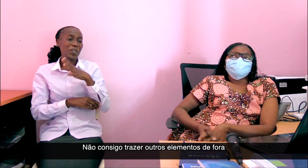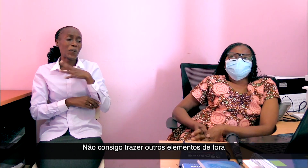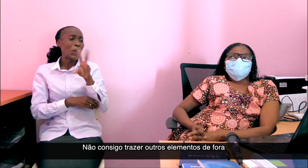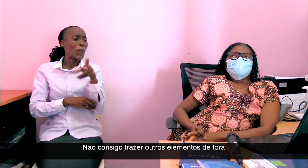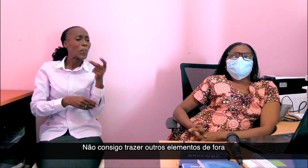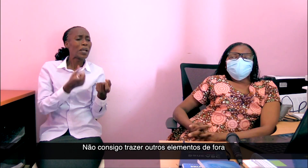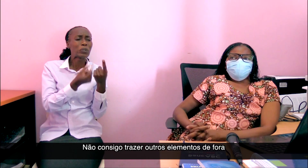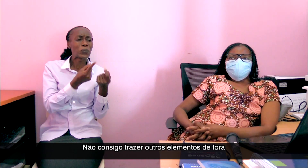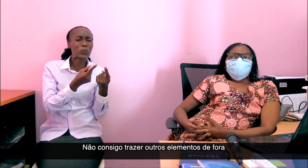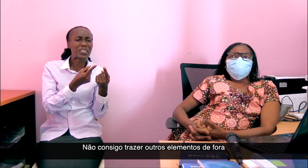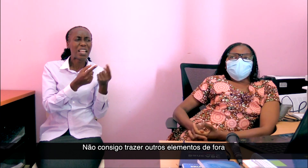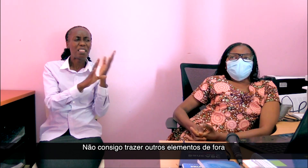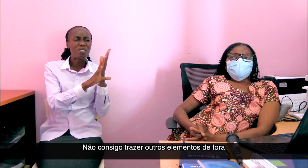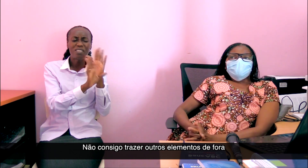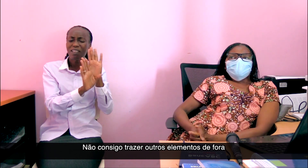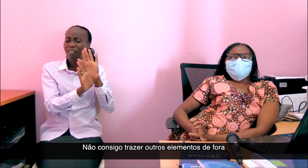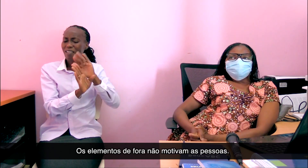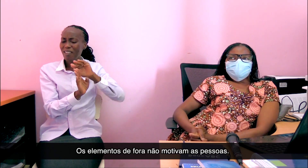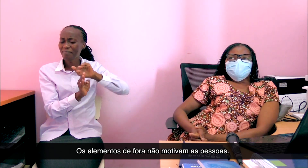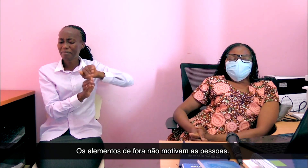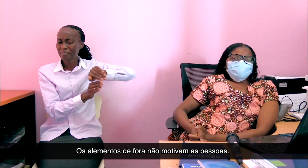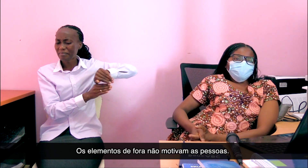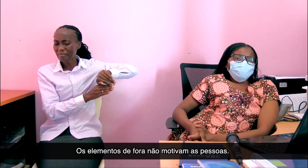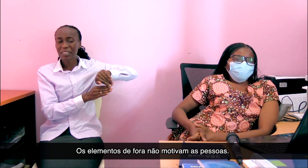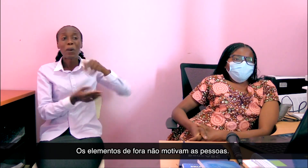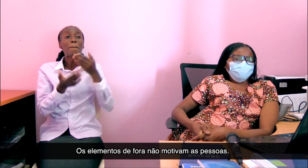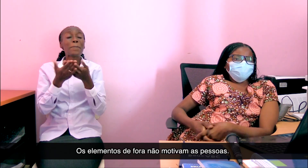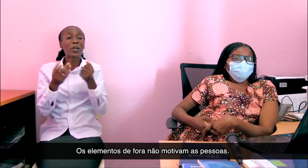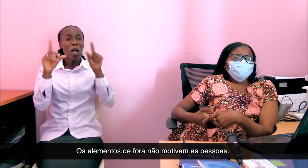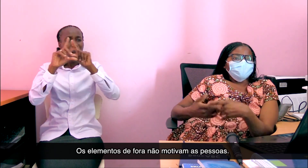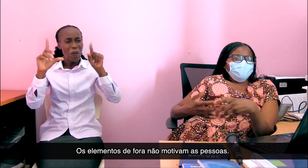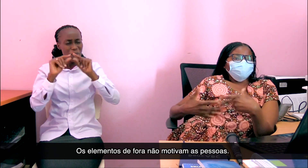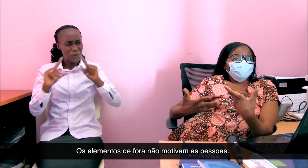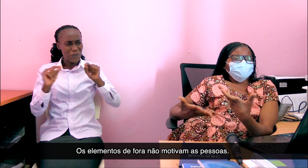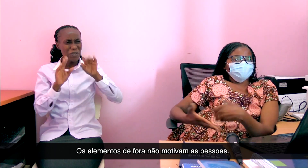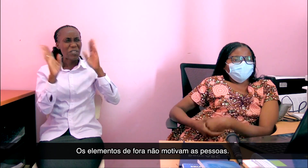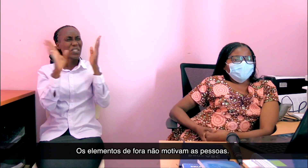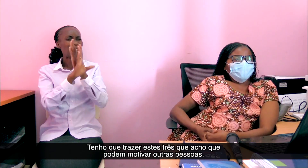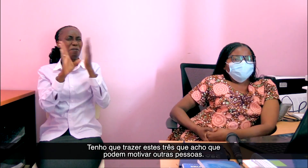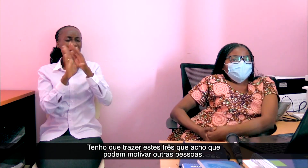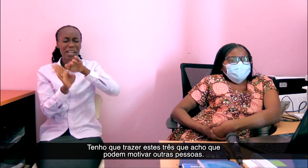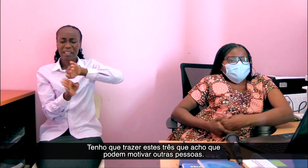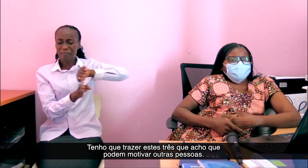elementos de fora, porque os elementos de fora não motivam as pessoas. Eu tenho que trazer